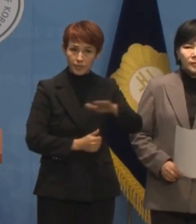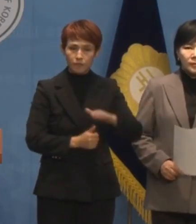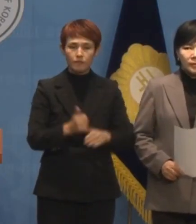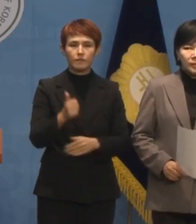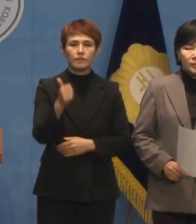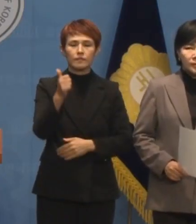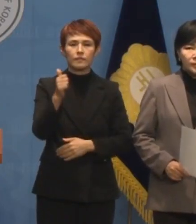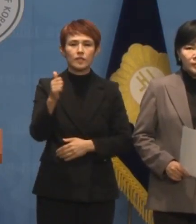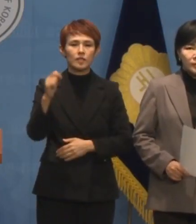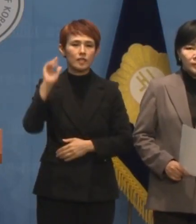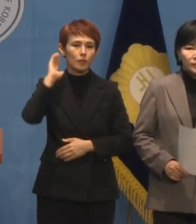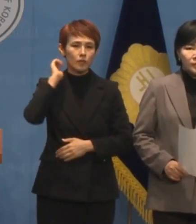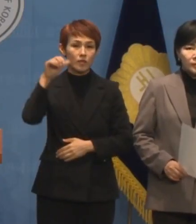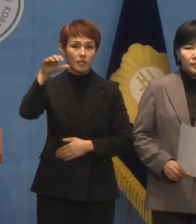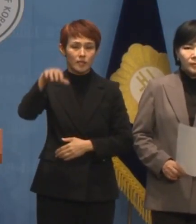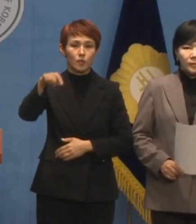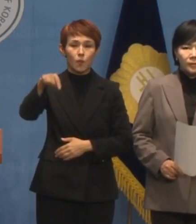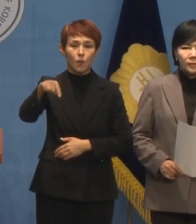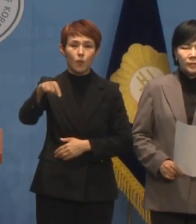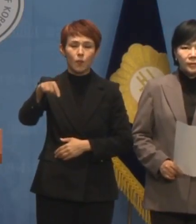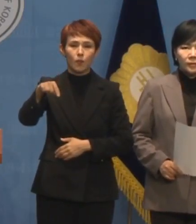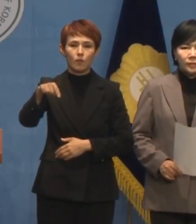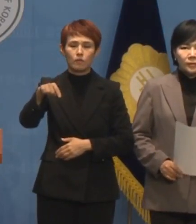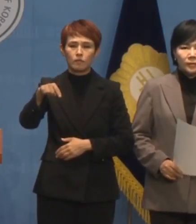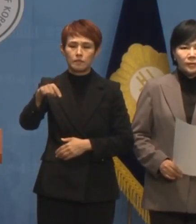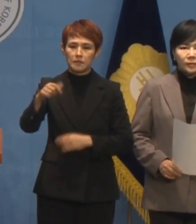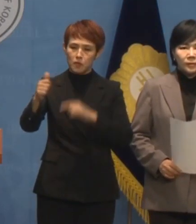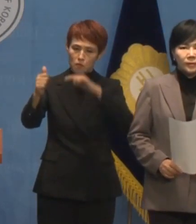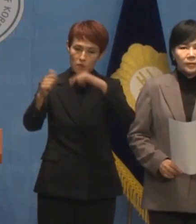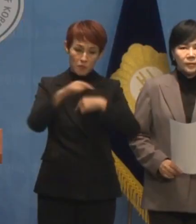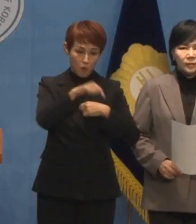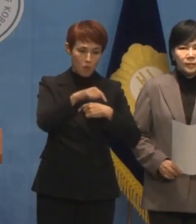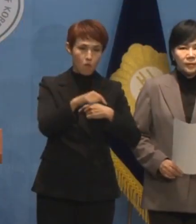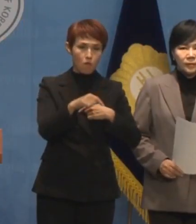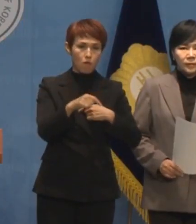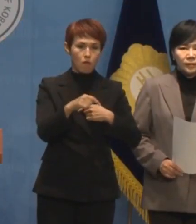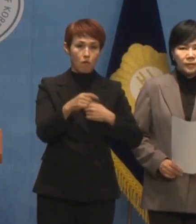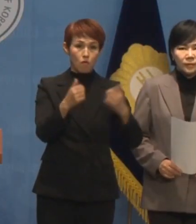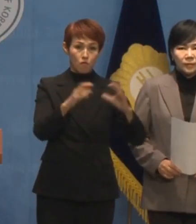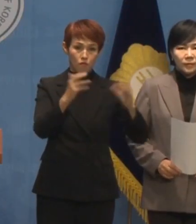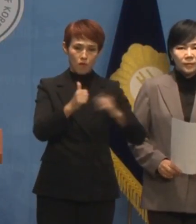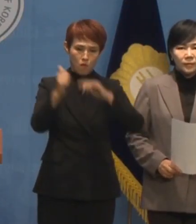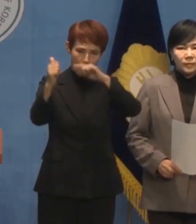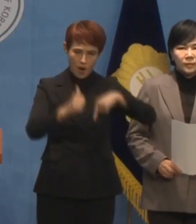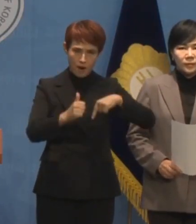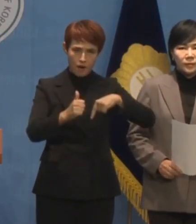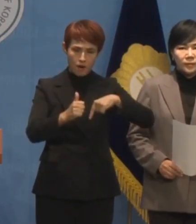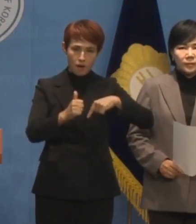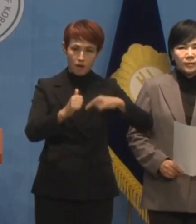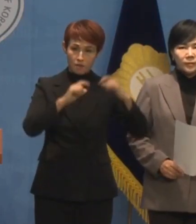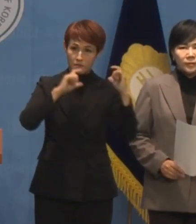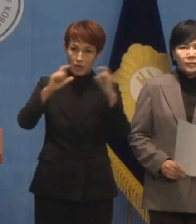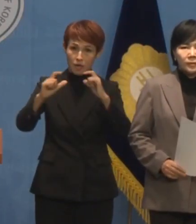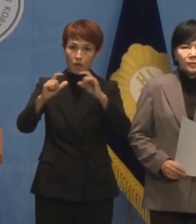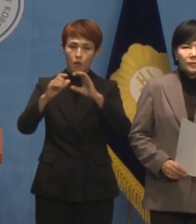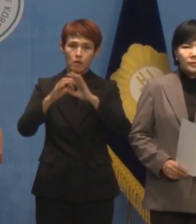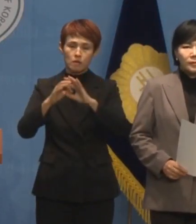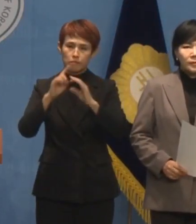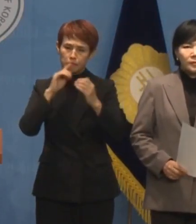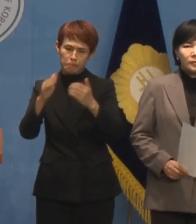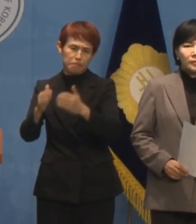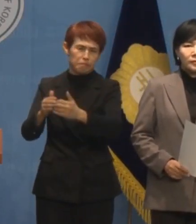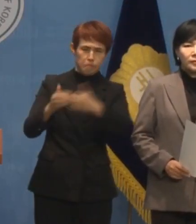한남동 관저에 동행명령장 집행을 위해서 간 부분에 대해서 차마 입에 담기 어려운